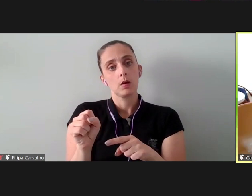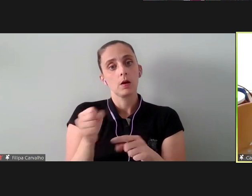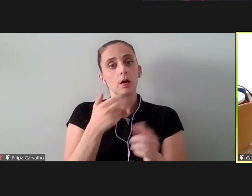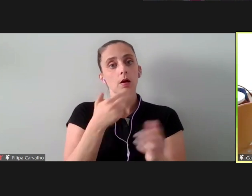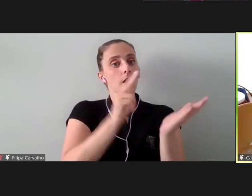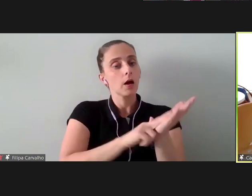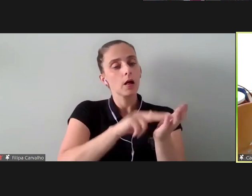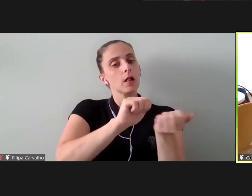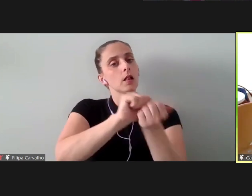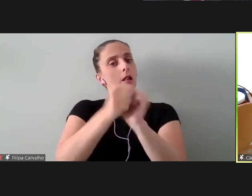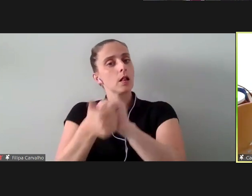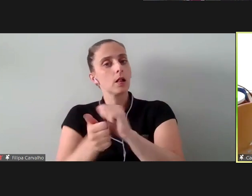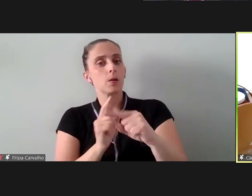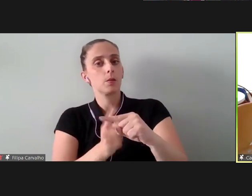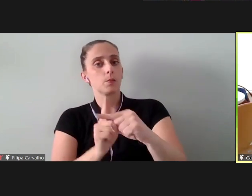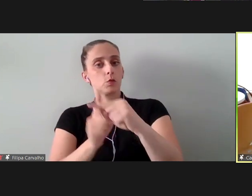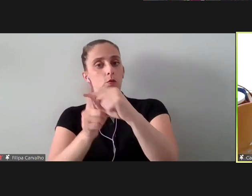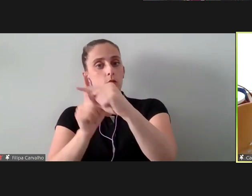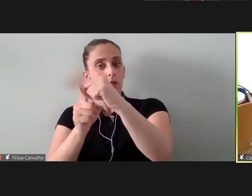positivamente a partir do